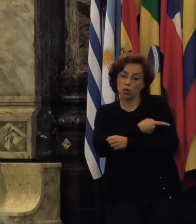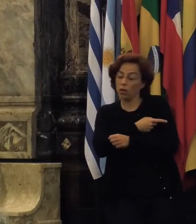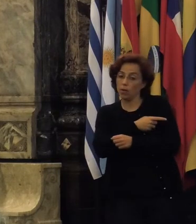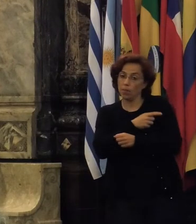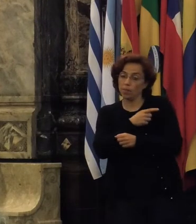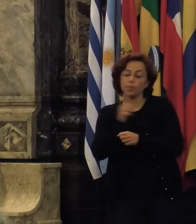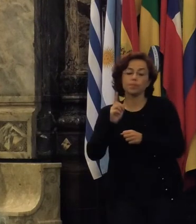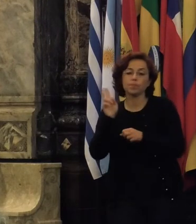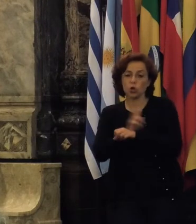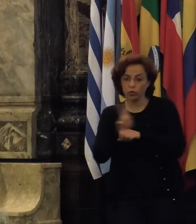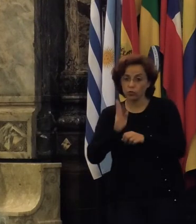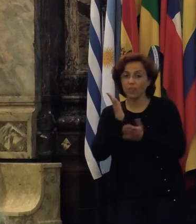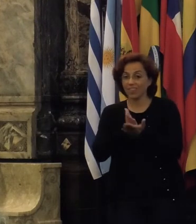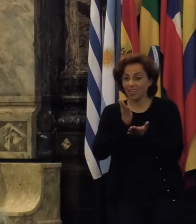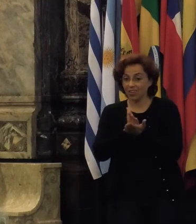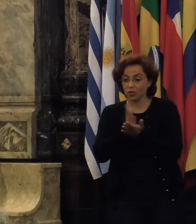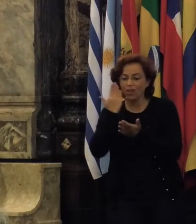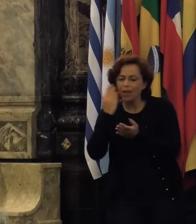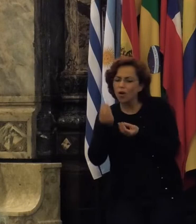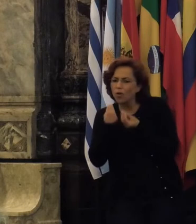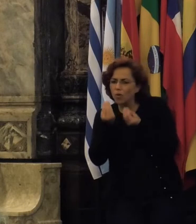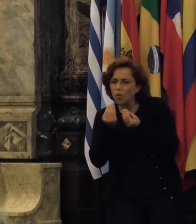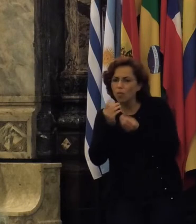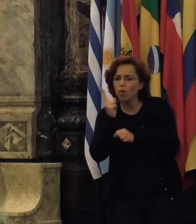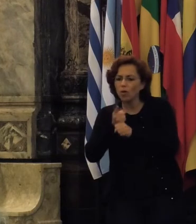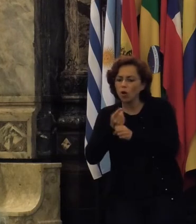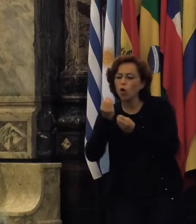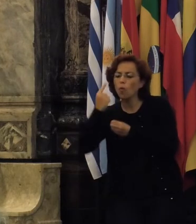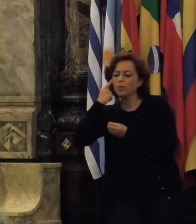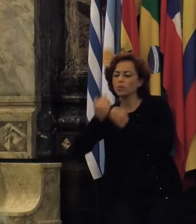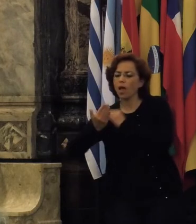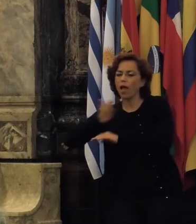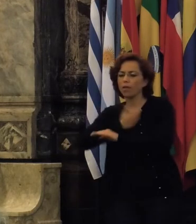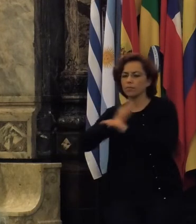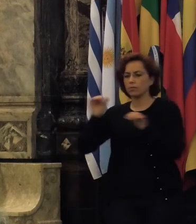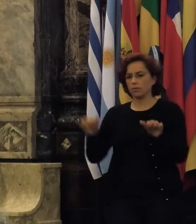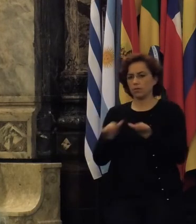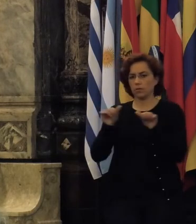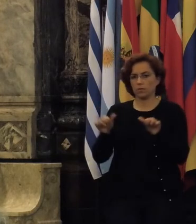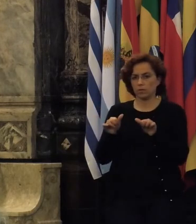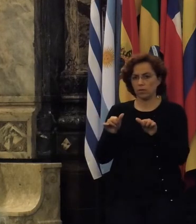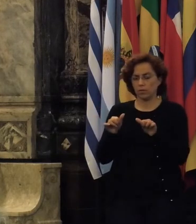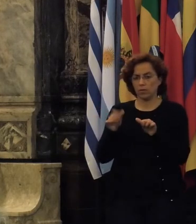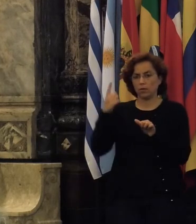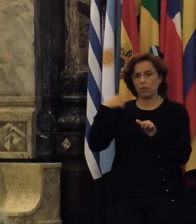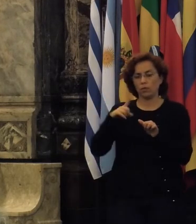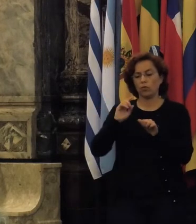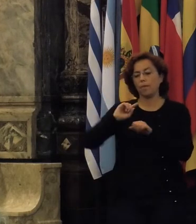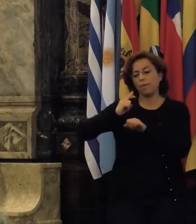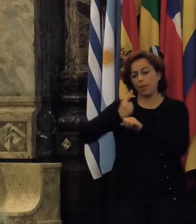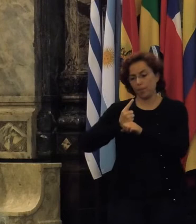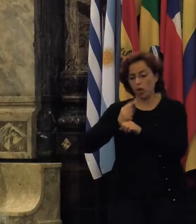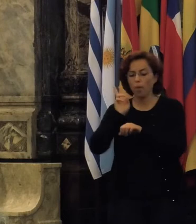se van a tomar esas decisiones, es decir, de qué manera pensamos antes de hacer, ¿sí? Obviamente que primero